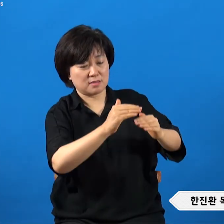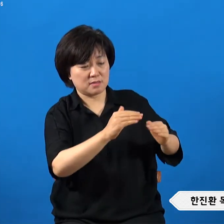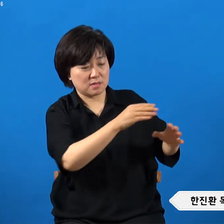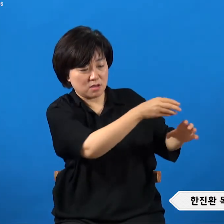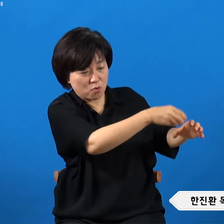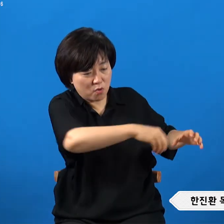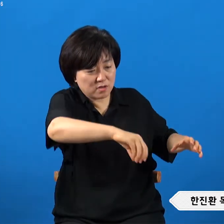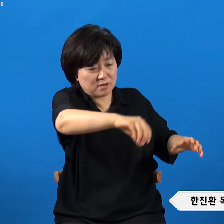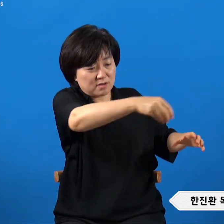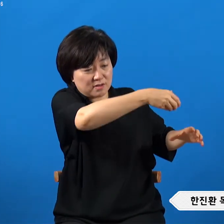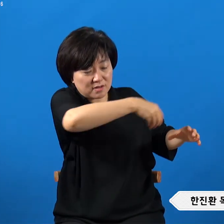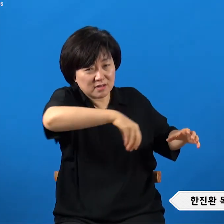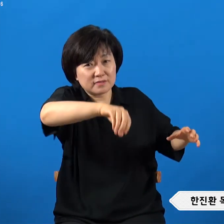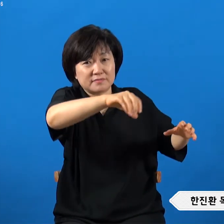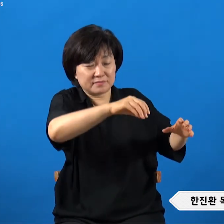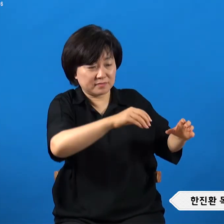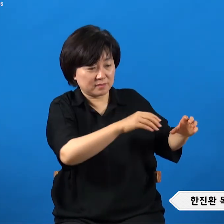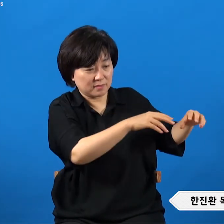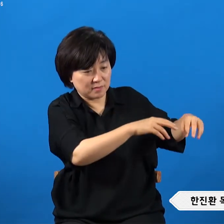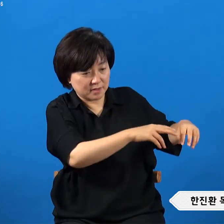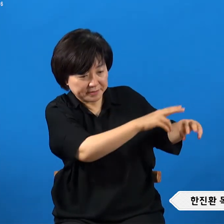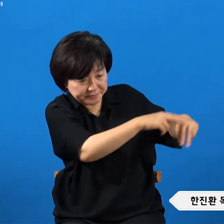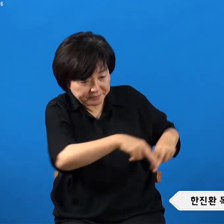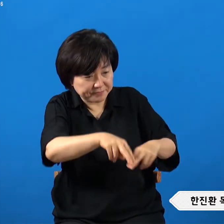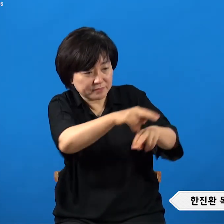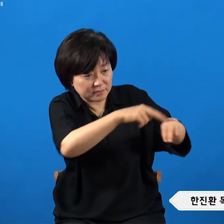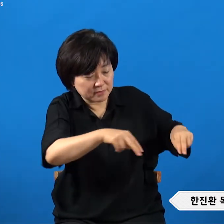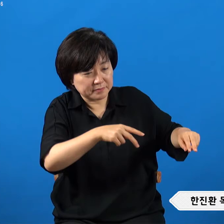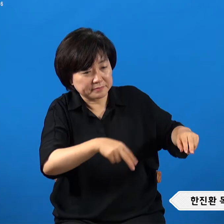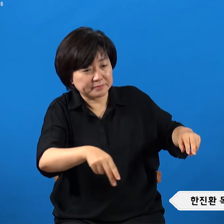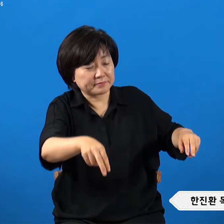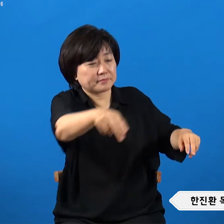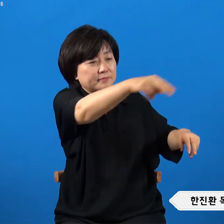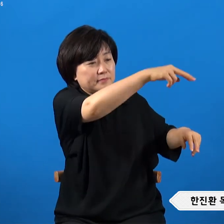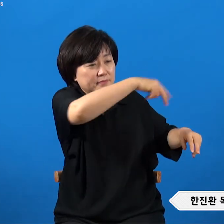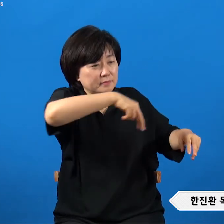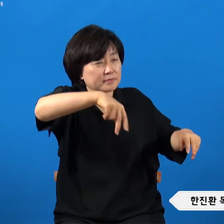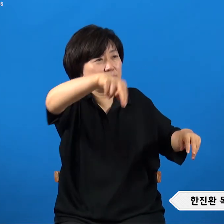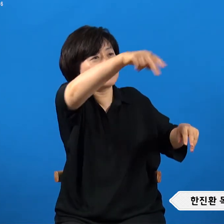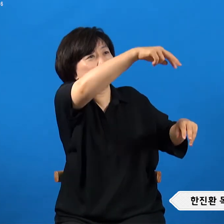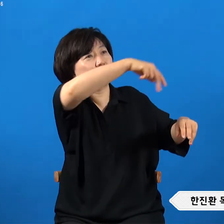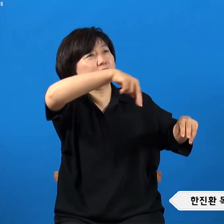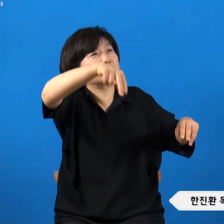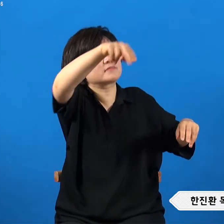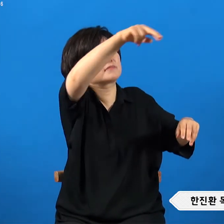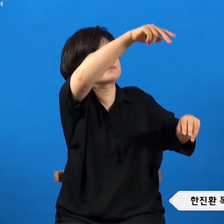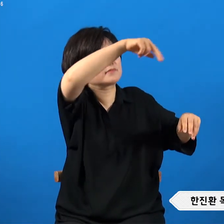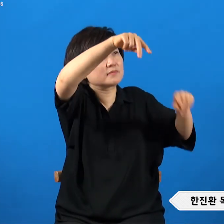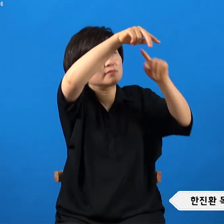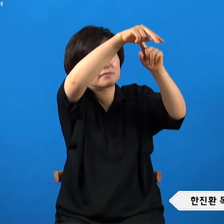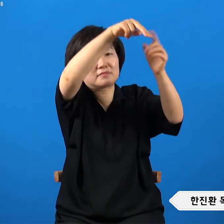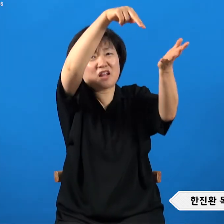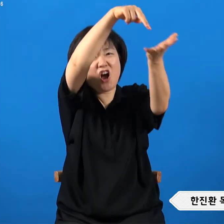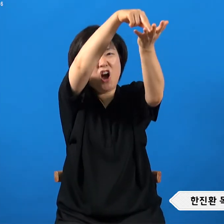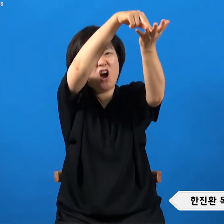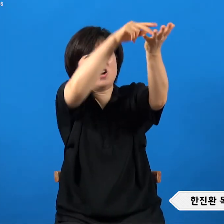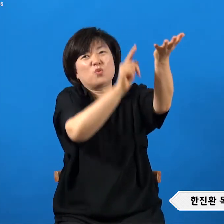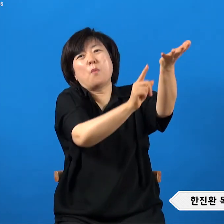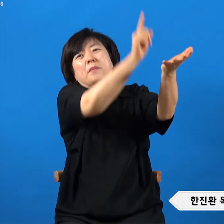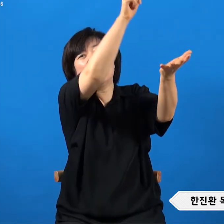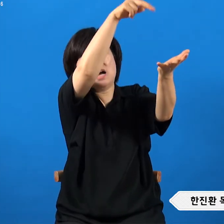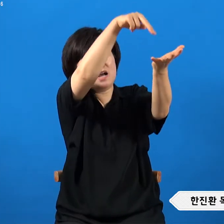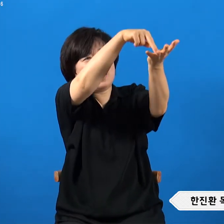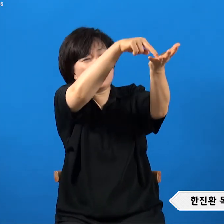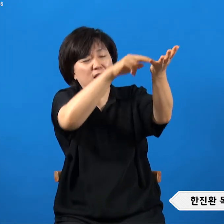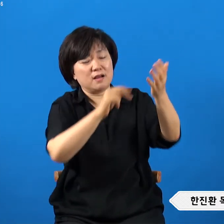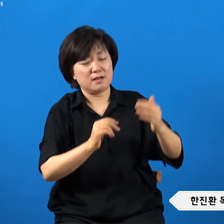되어 있어서 그 원형으로 쭉 해서 강대상 위에 올라가게 되어 있습니다. 그러니까 계단이 좀 많지요. 그 한